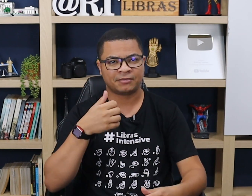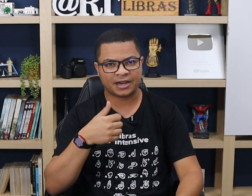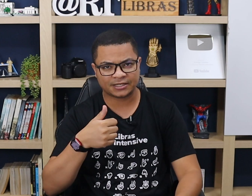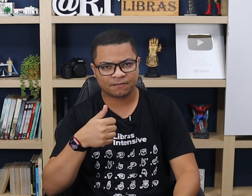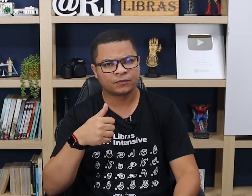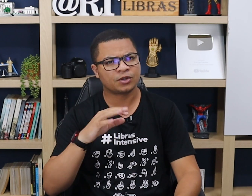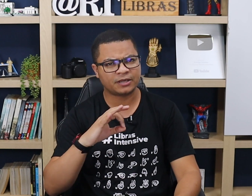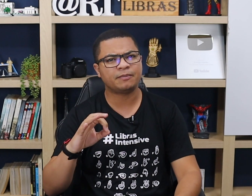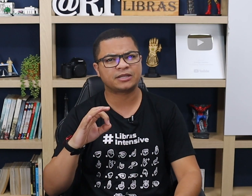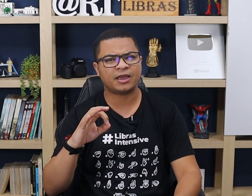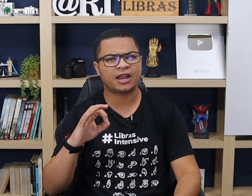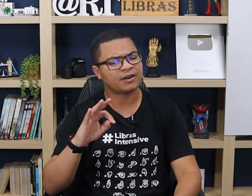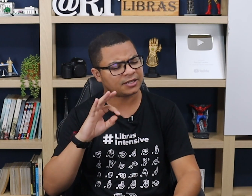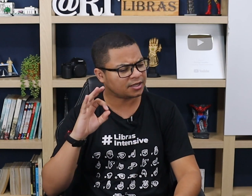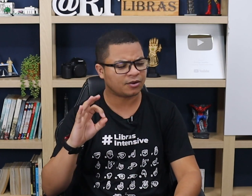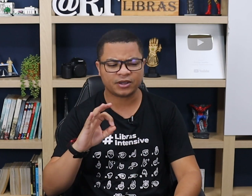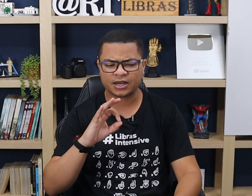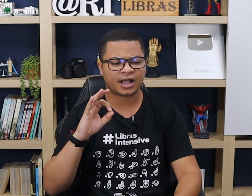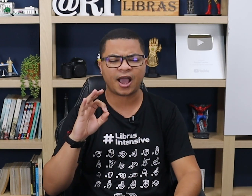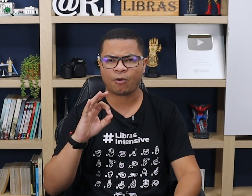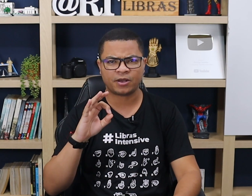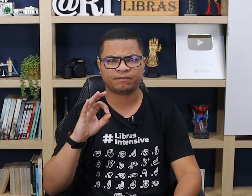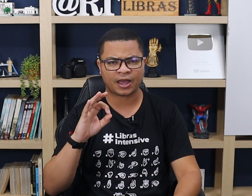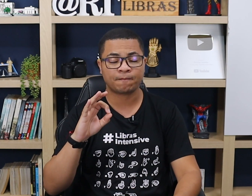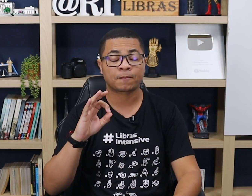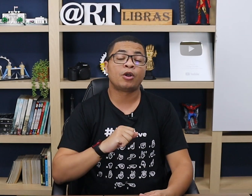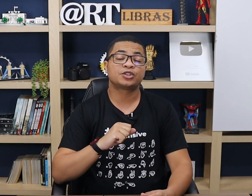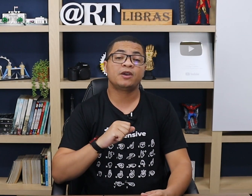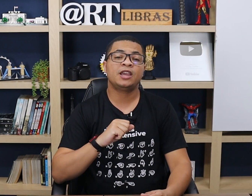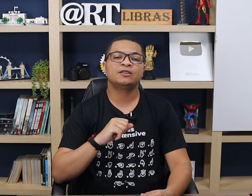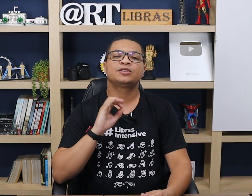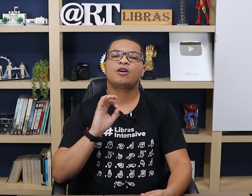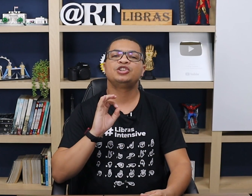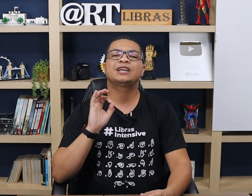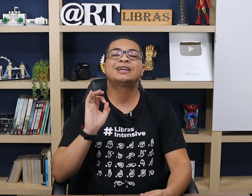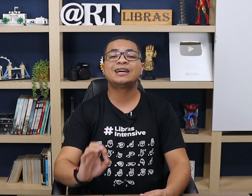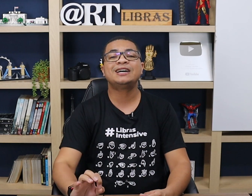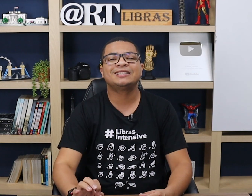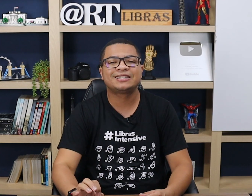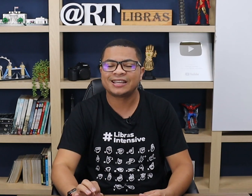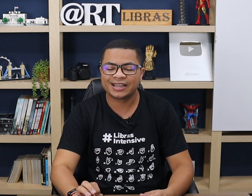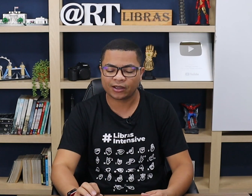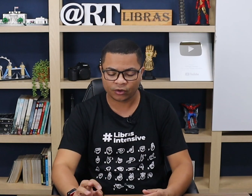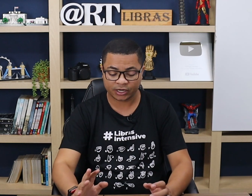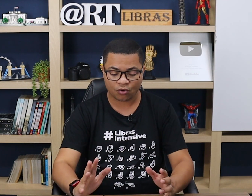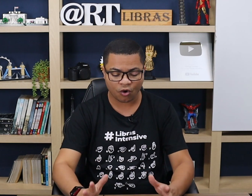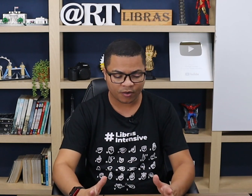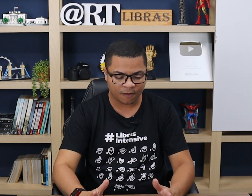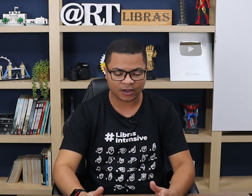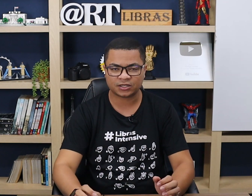beleza super simples também né tranquila calma tá próximo Aí o sinal de câncer Rodrigo Como que eu